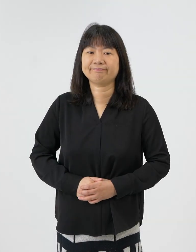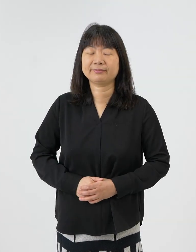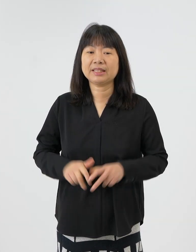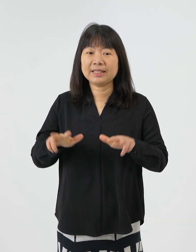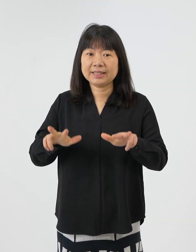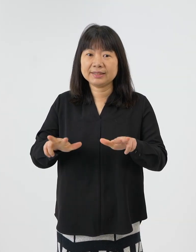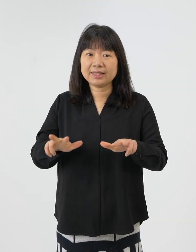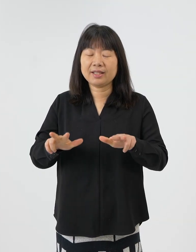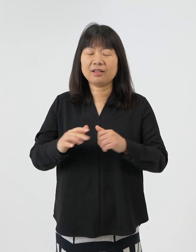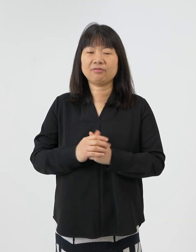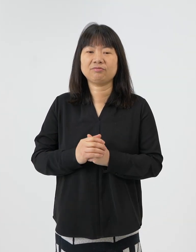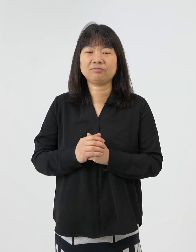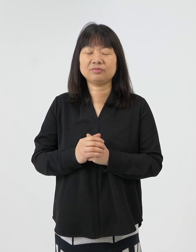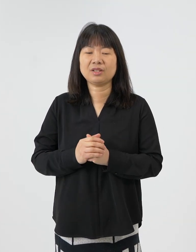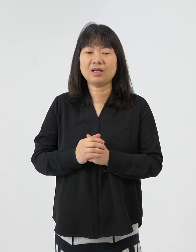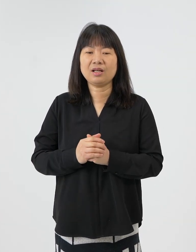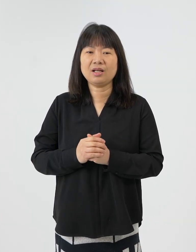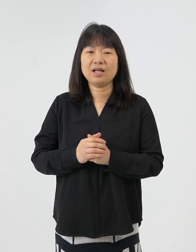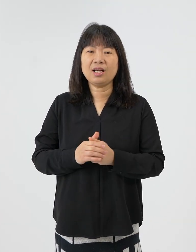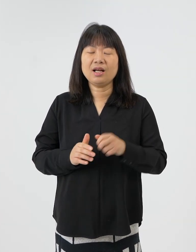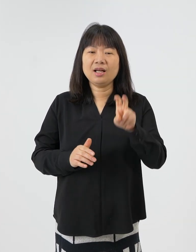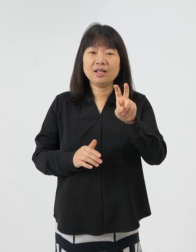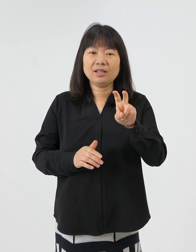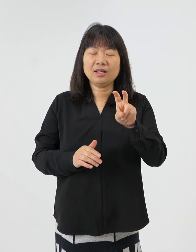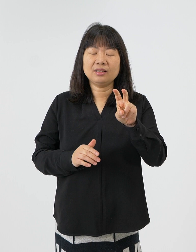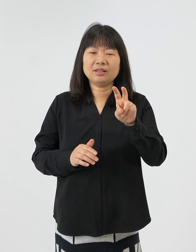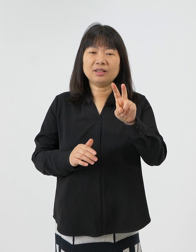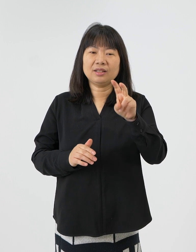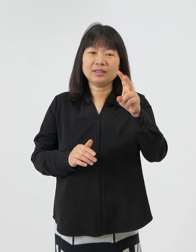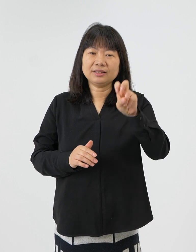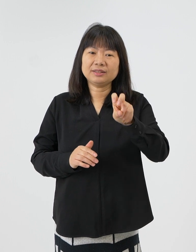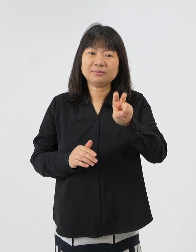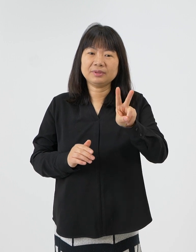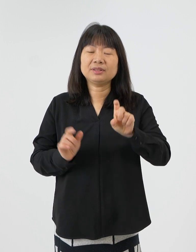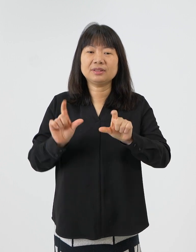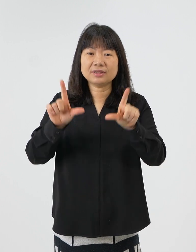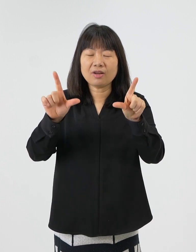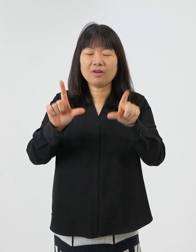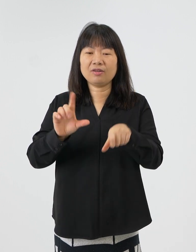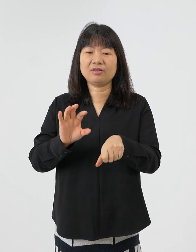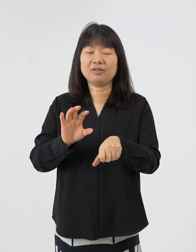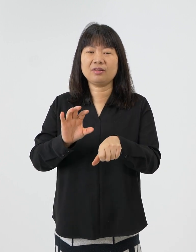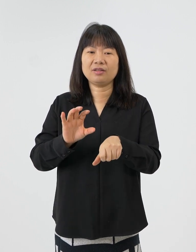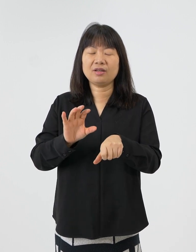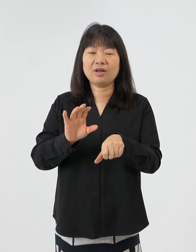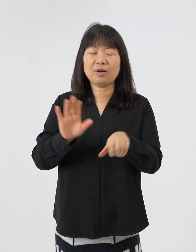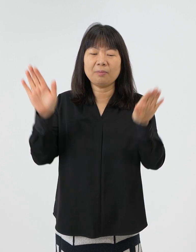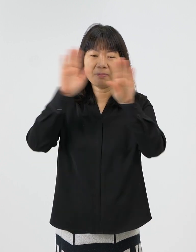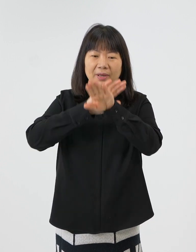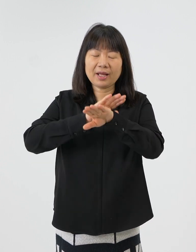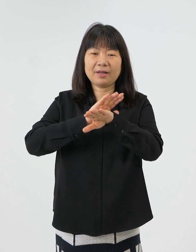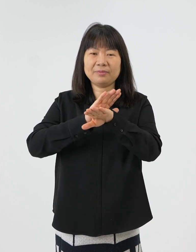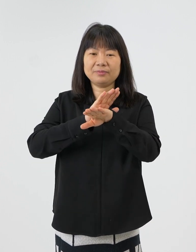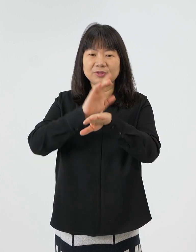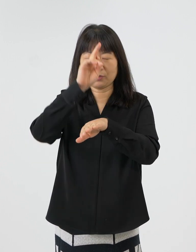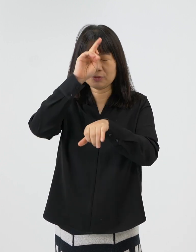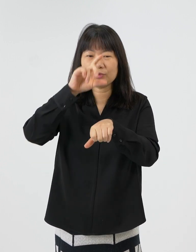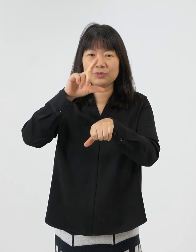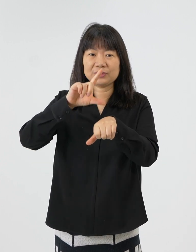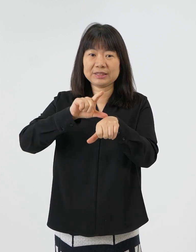이제 0시 예배로 마태복음 강해는 잠시 멈추고 이제 한 2달